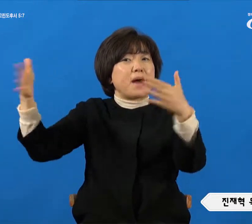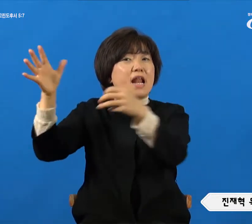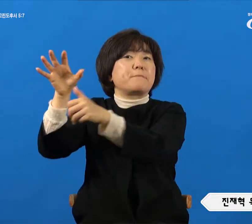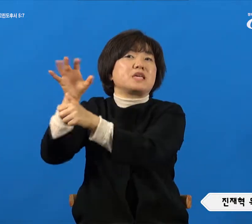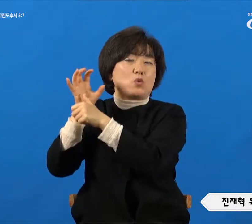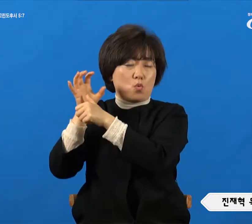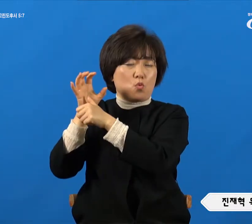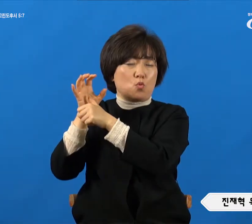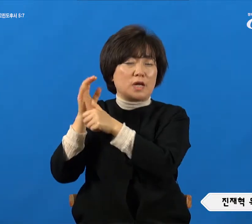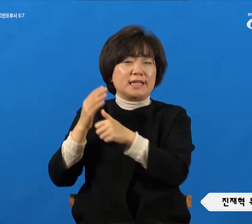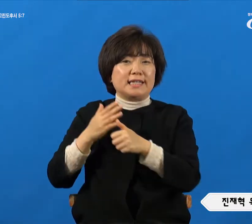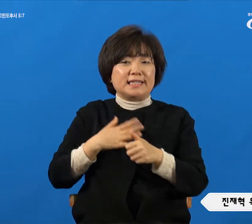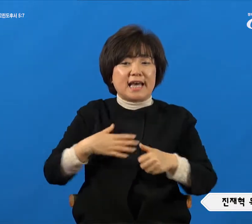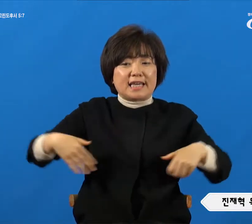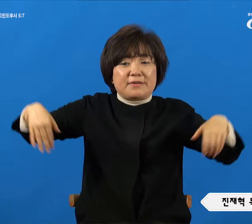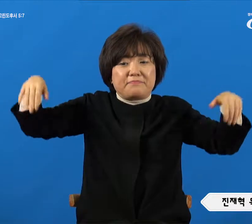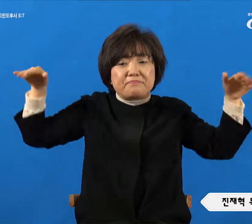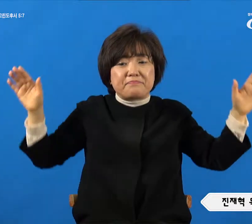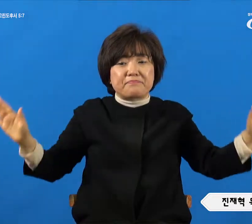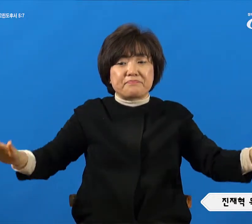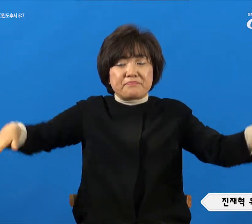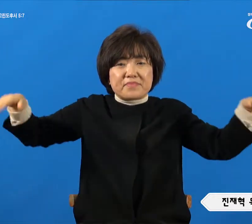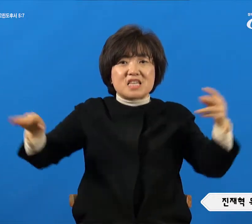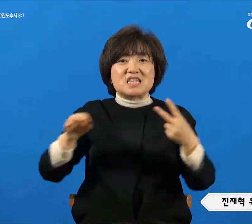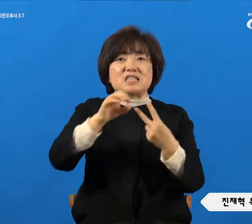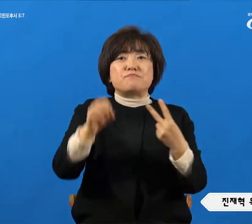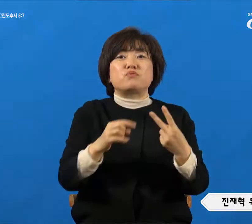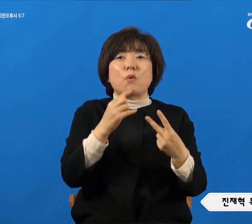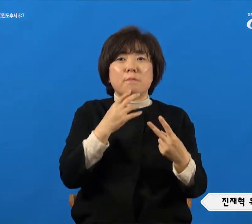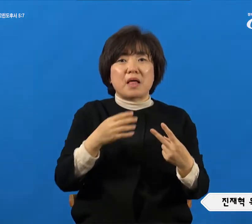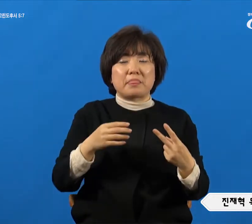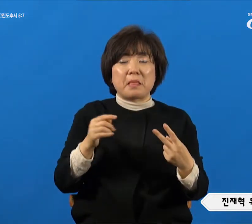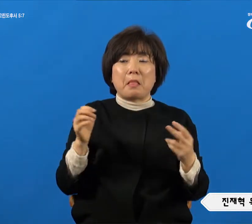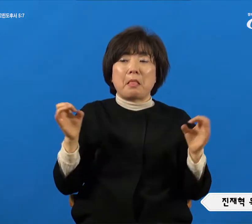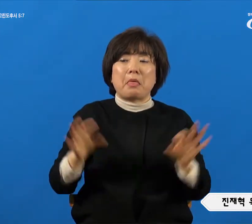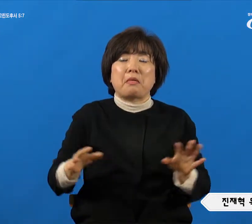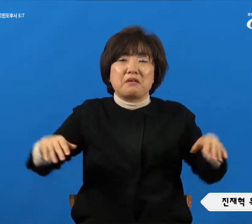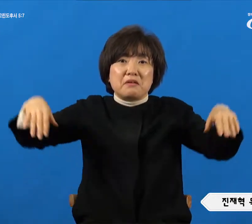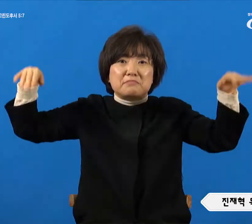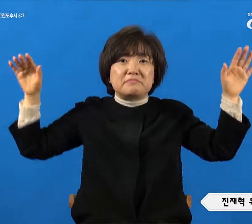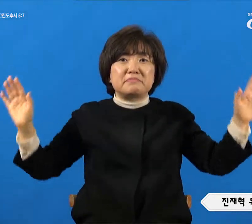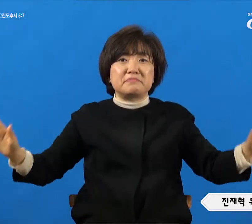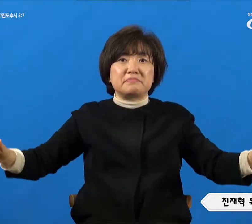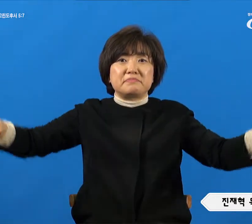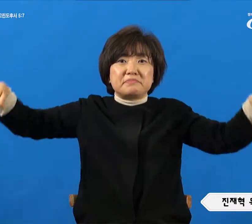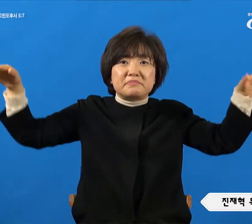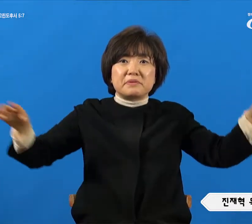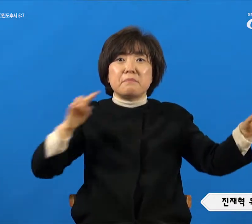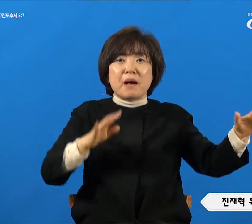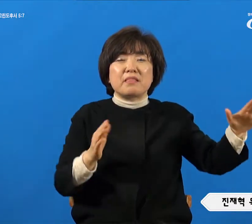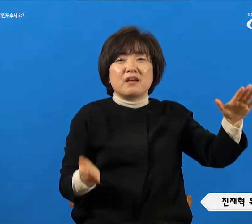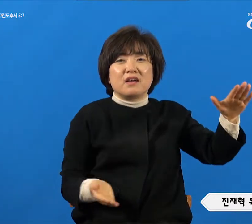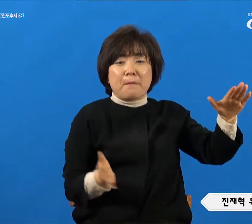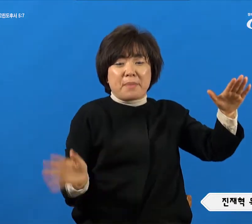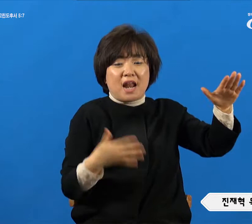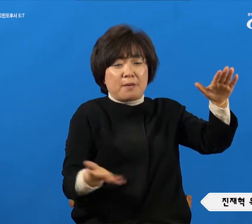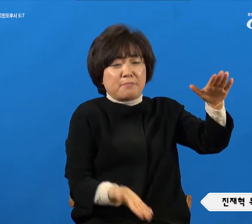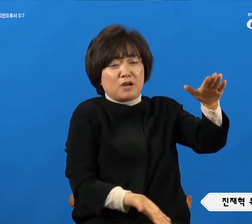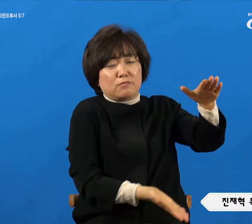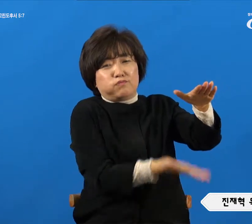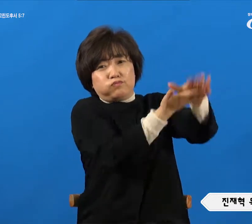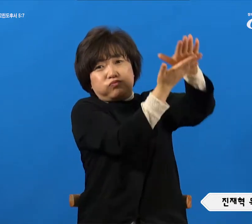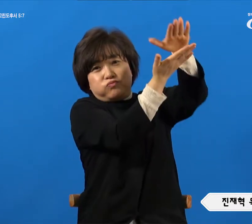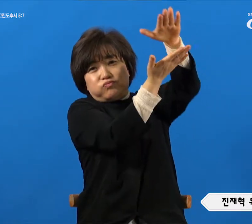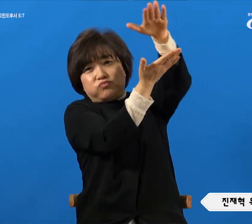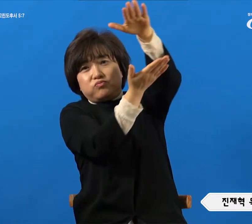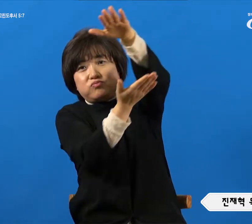사용하고 날개짓은 불과 2%밖에 사용하지 않습니다. 그래서 누군가 이 새에게